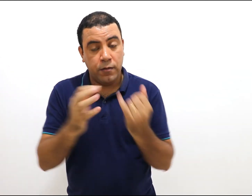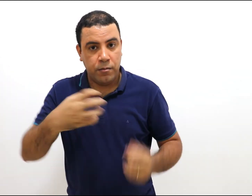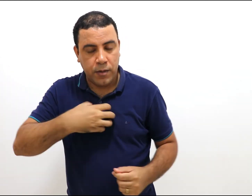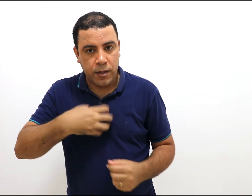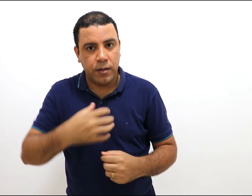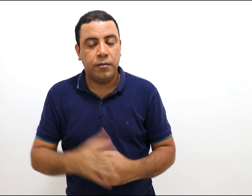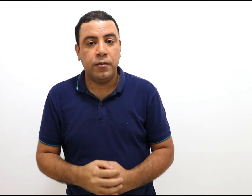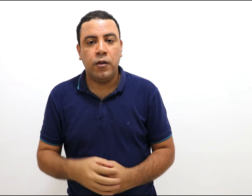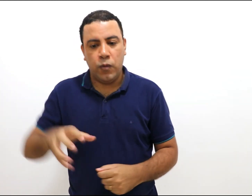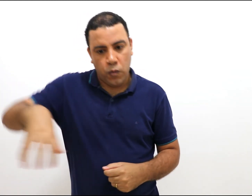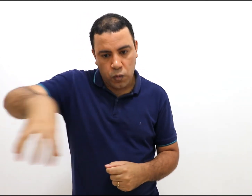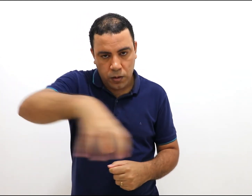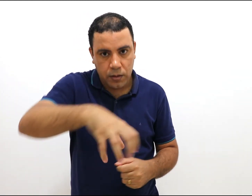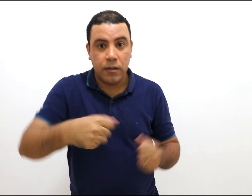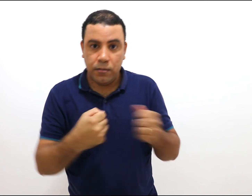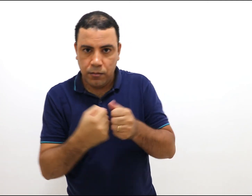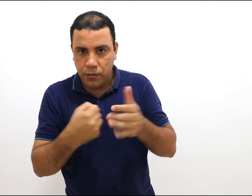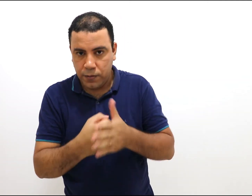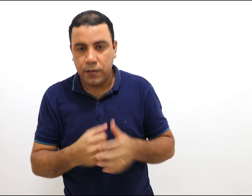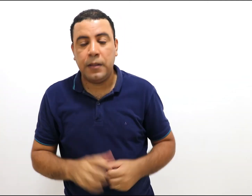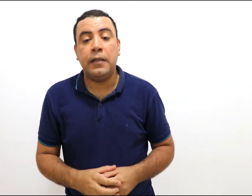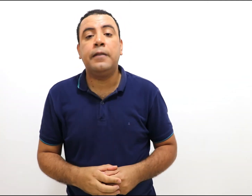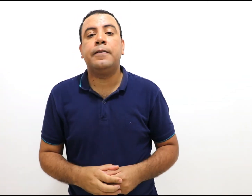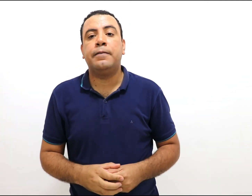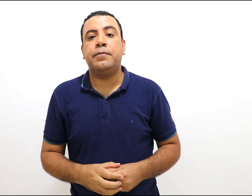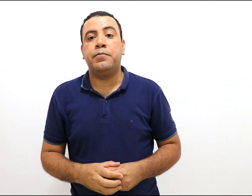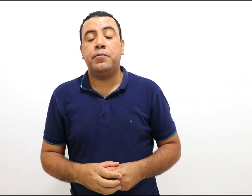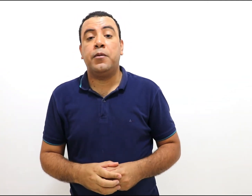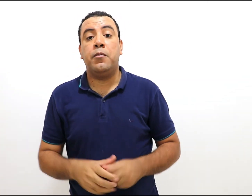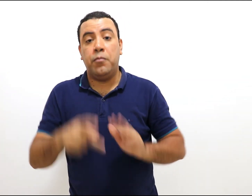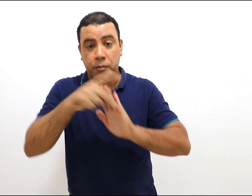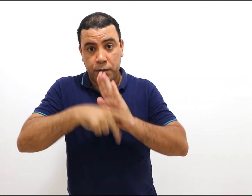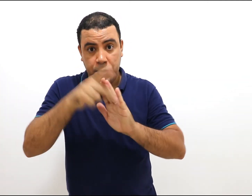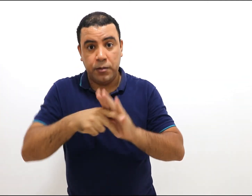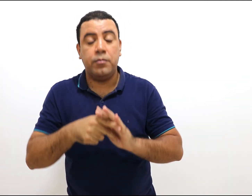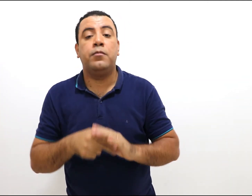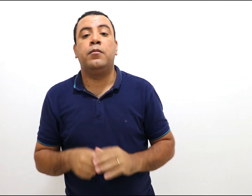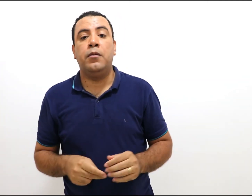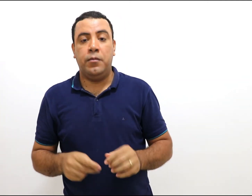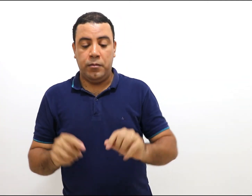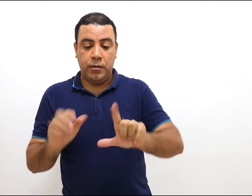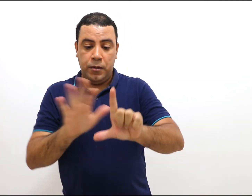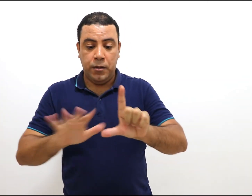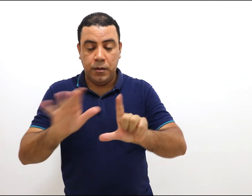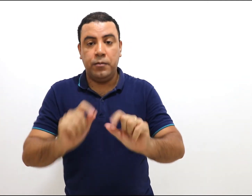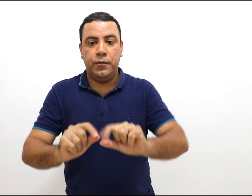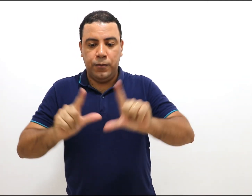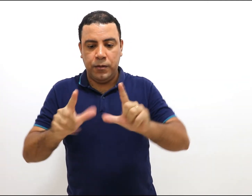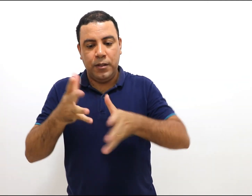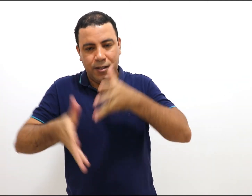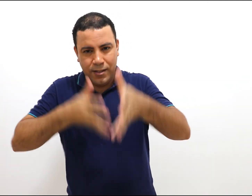ifbaiano.edu.br/unidades de Bonfim, projeto Libras em Code atualizado, 2019.